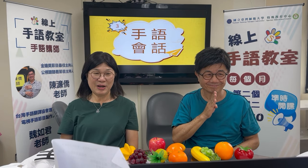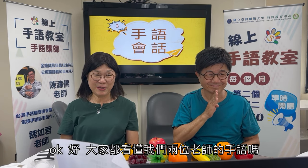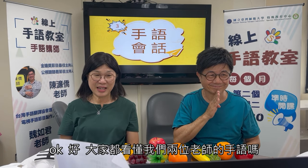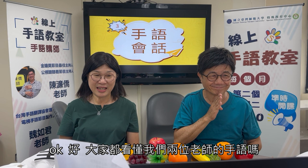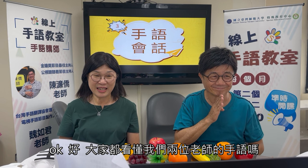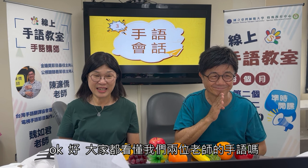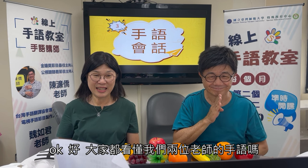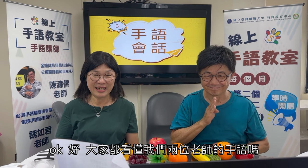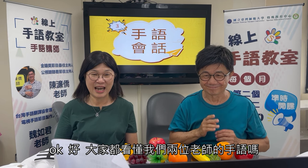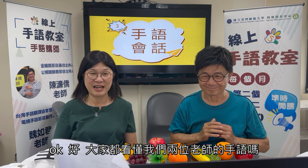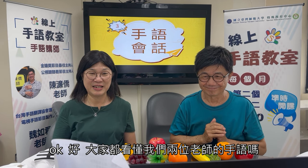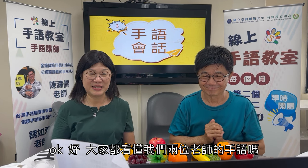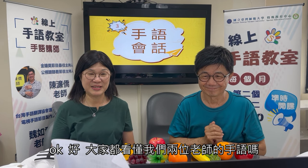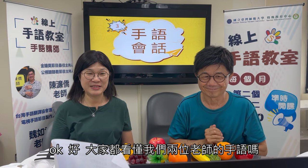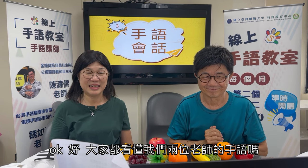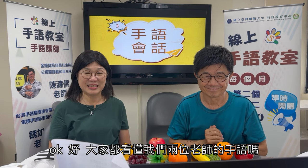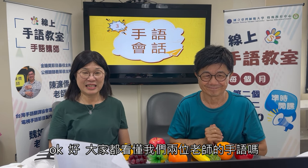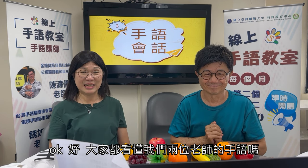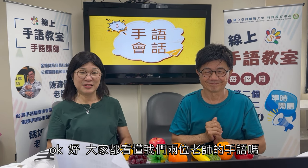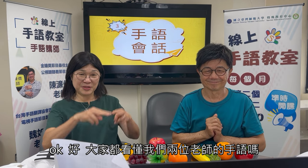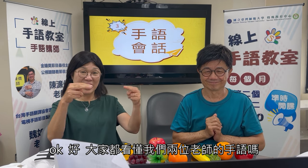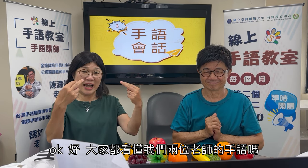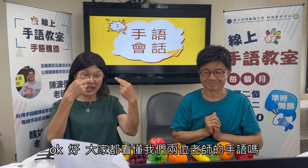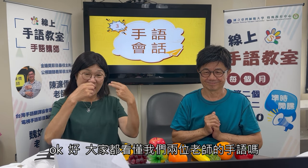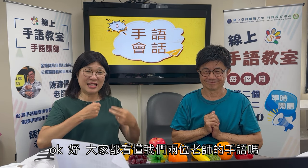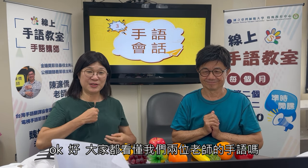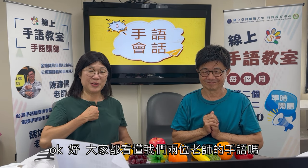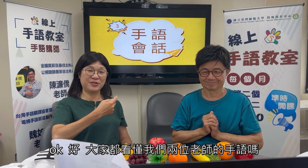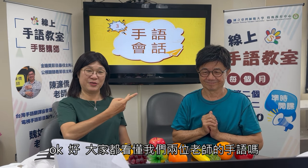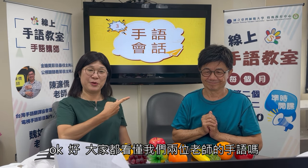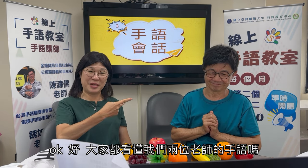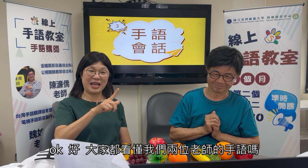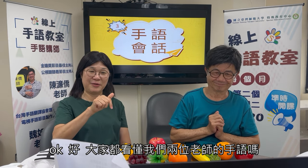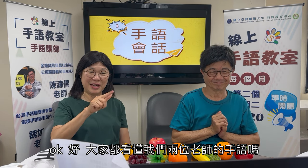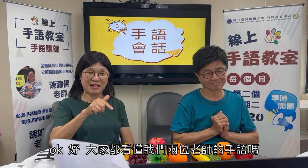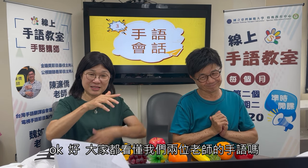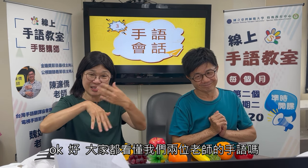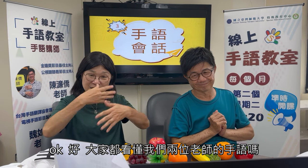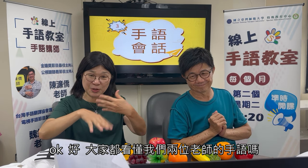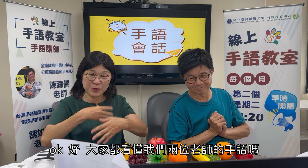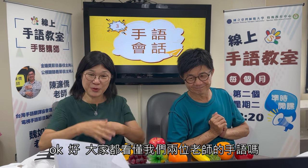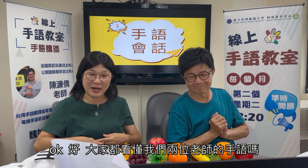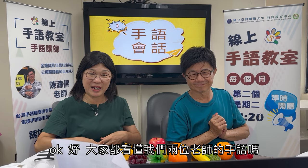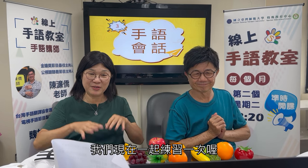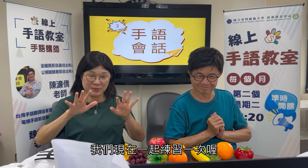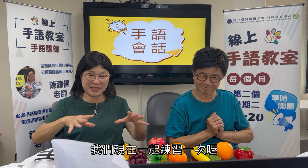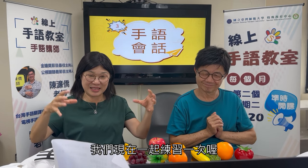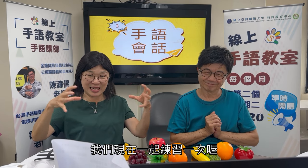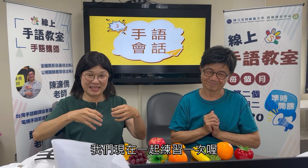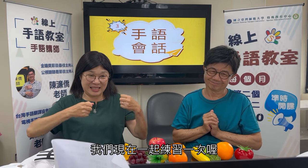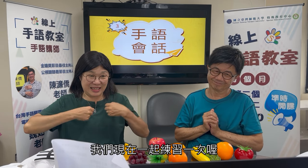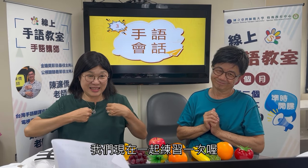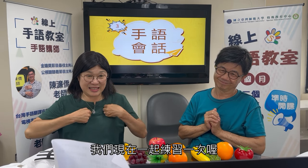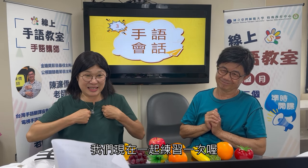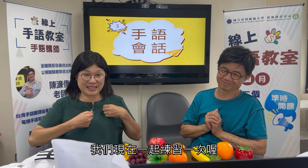OK， 好，大家都看懂我们两位老师的手语吗？我们现在一起练习一次